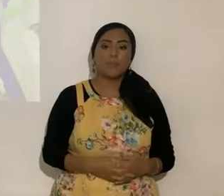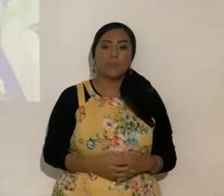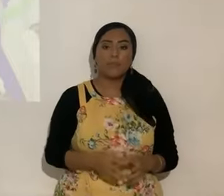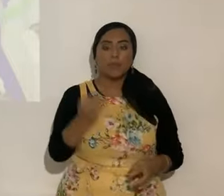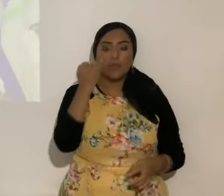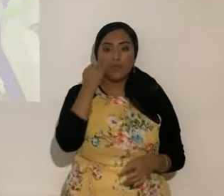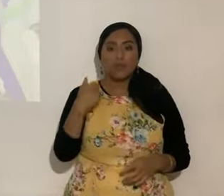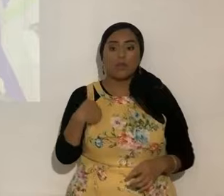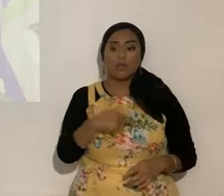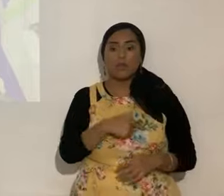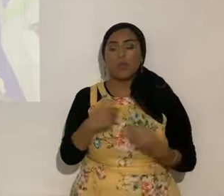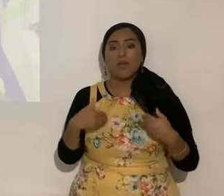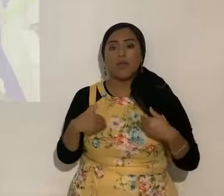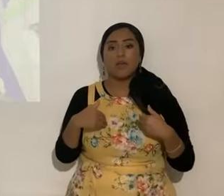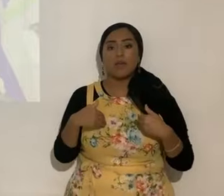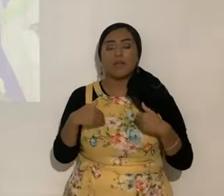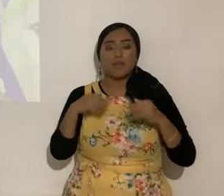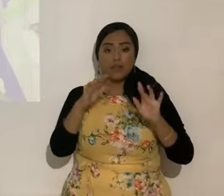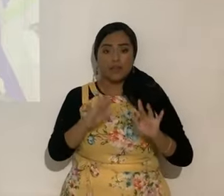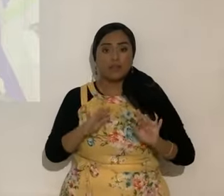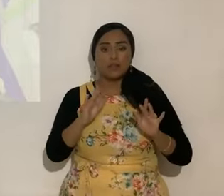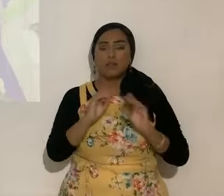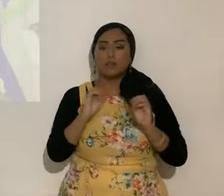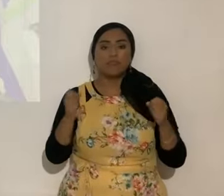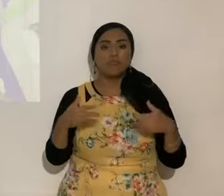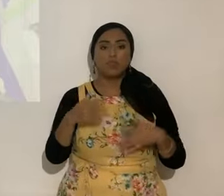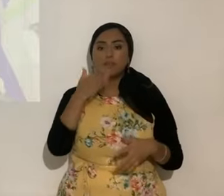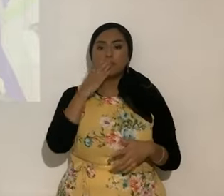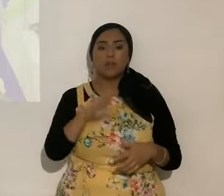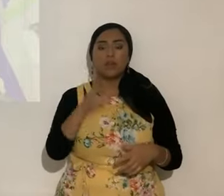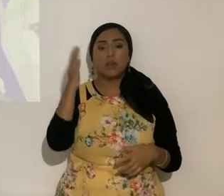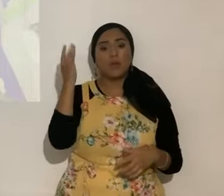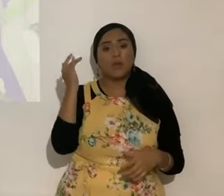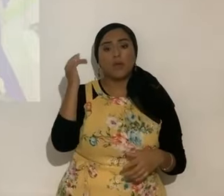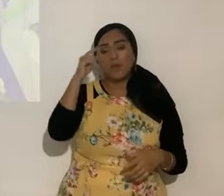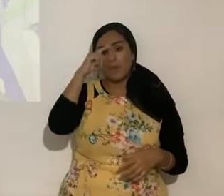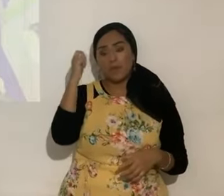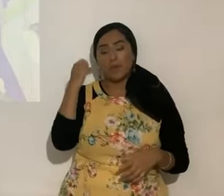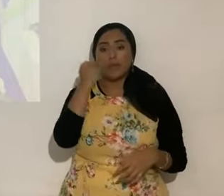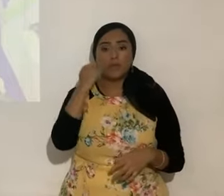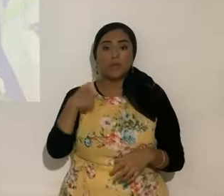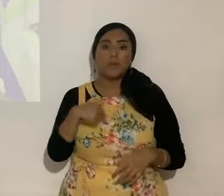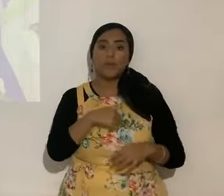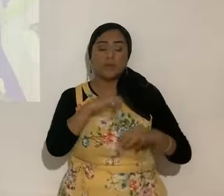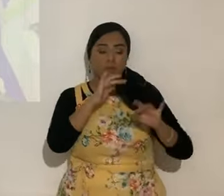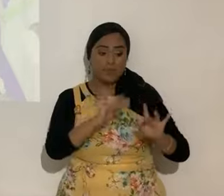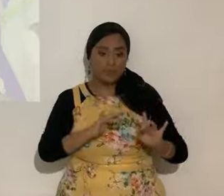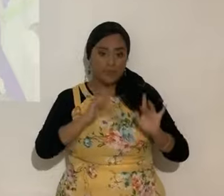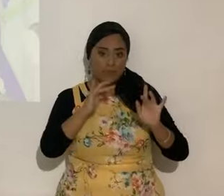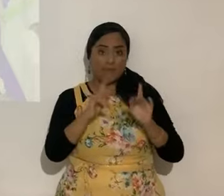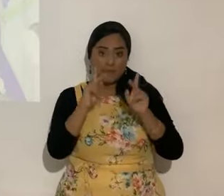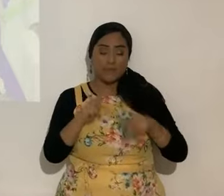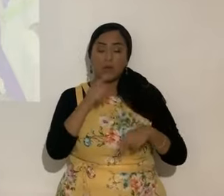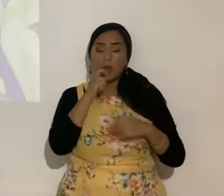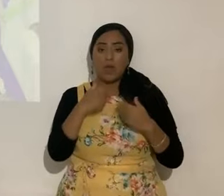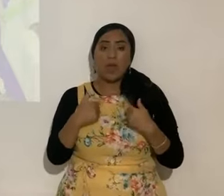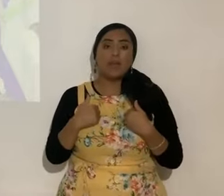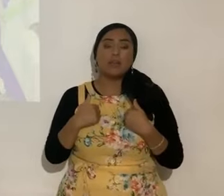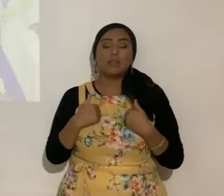si se es bondadoso, no se tiene miedo del mal. ¿Por qué? Porque el ser bondadoso, el que tiene Geset, el que es